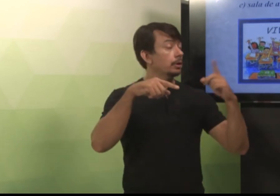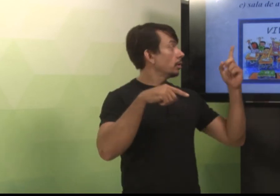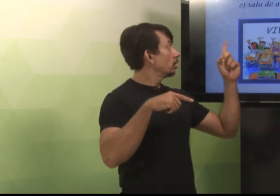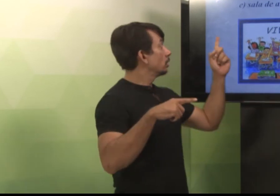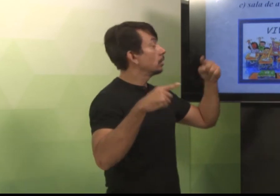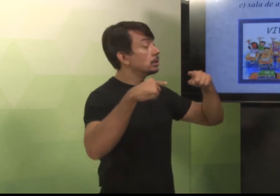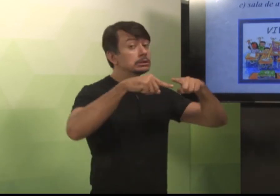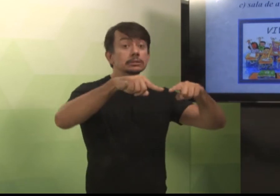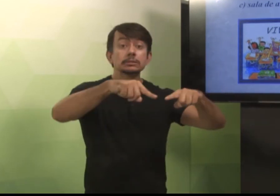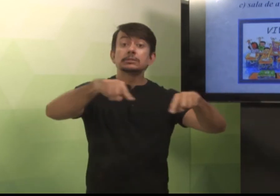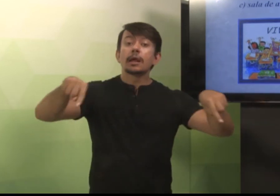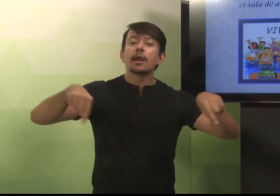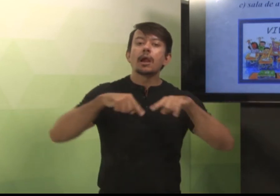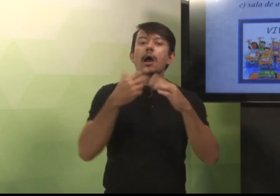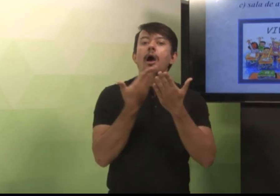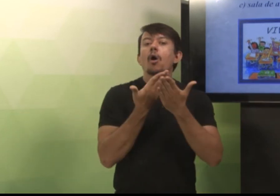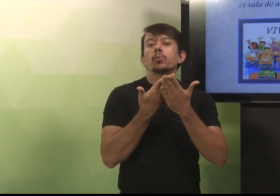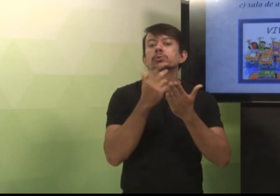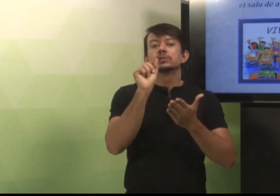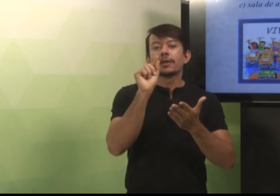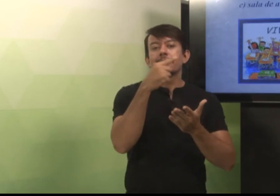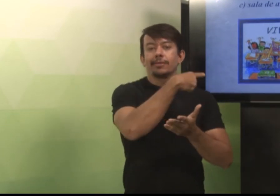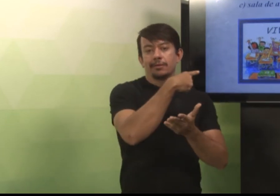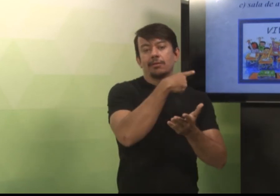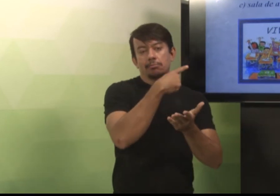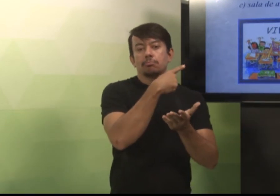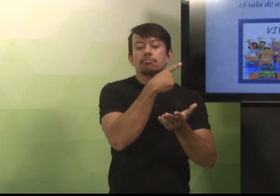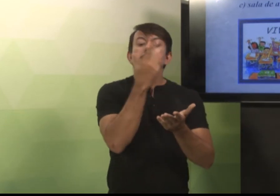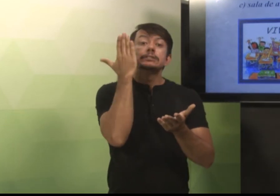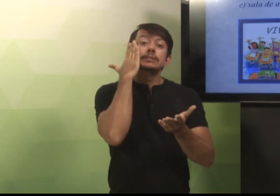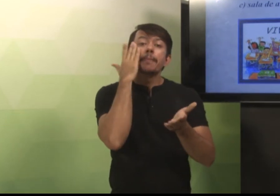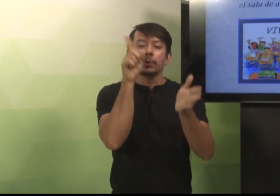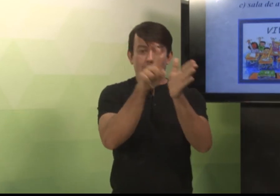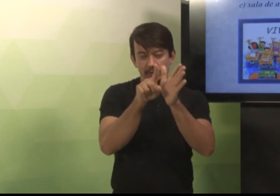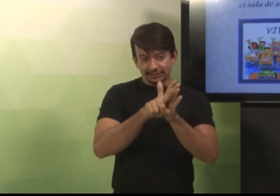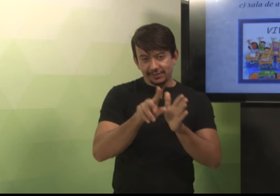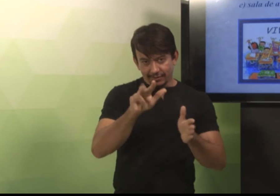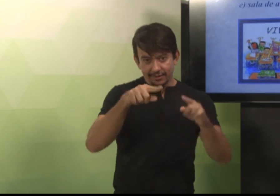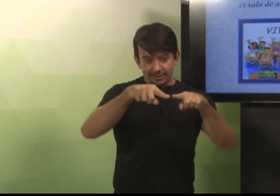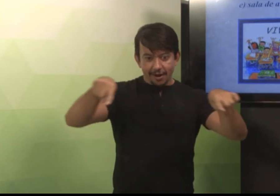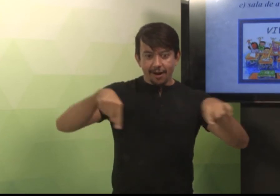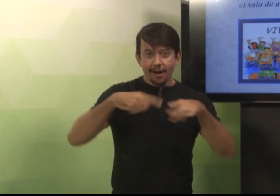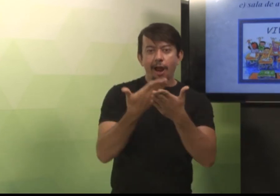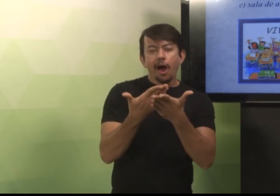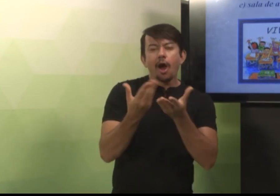aula. Então, temos algumas questões também direcionadas à sala de aula.